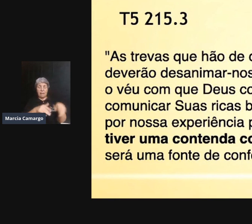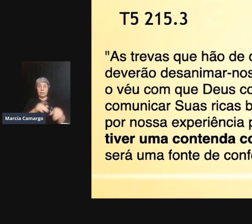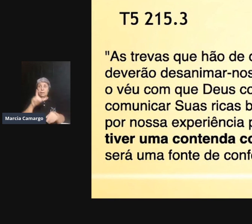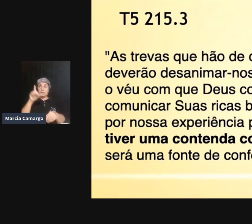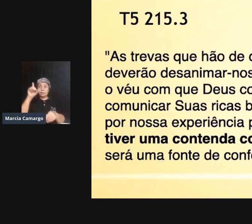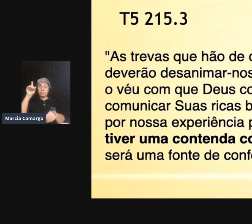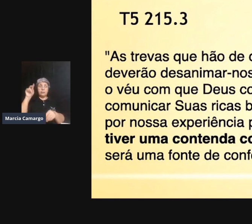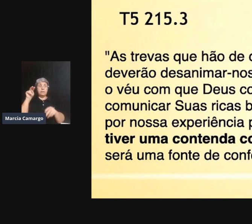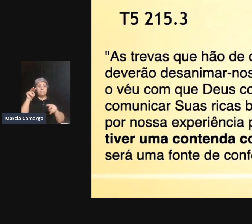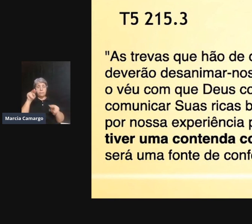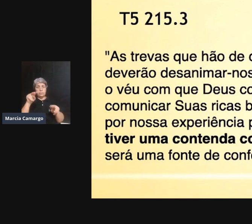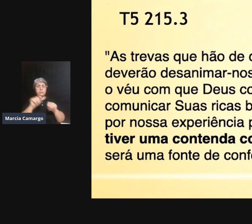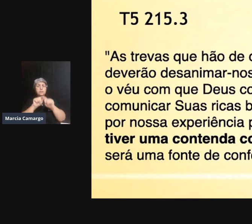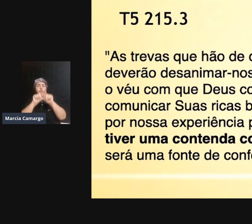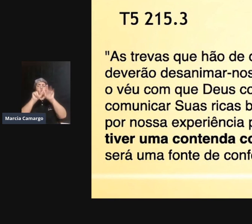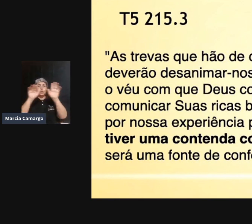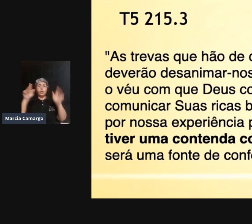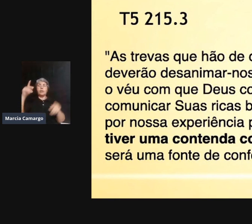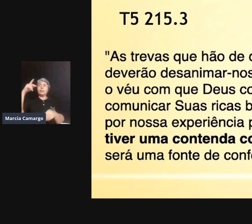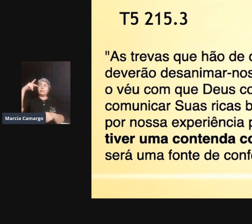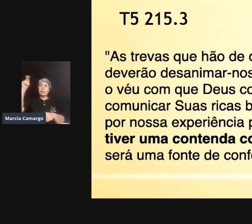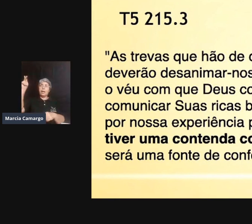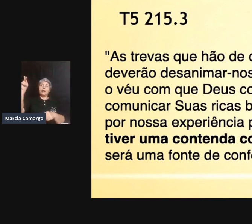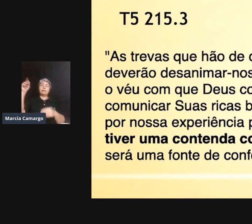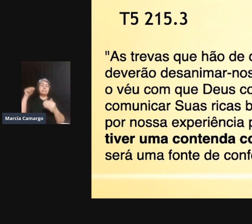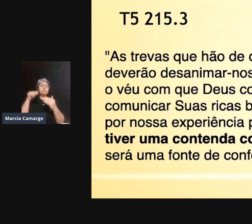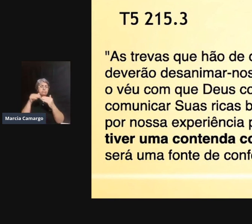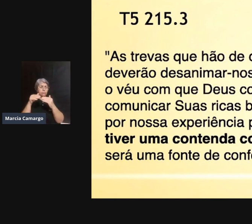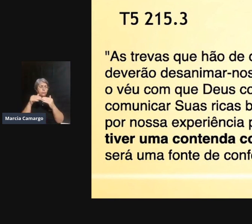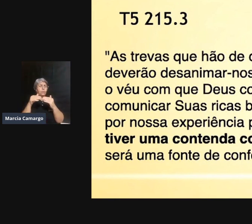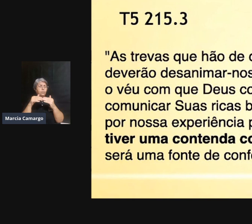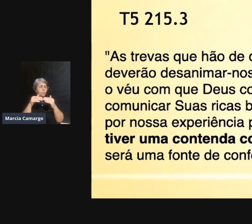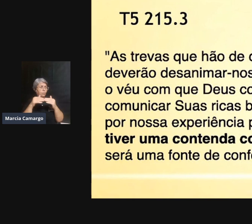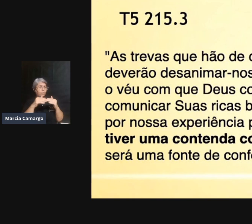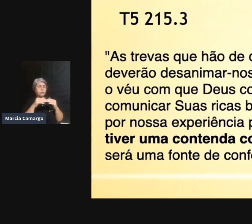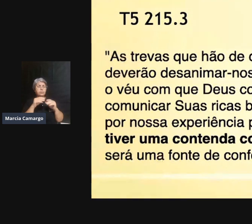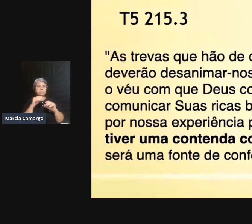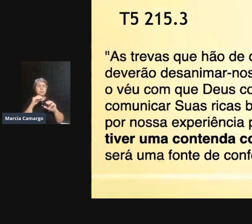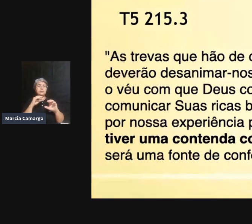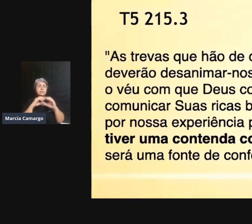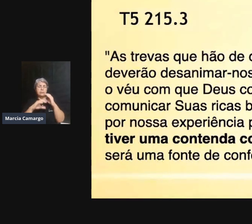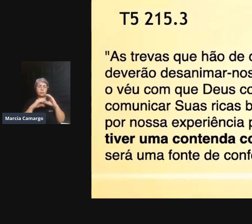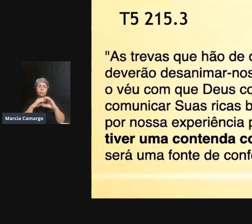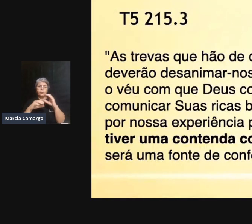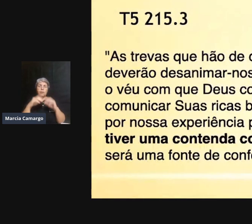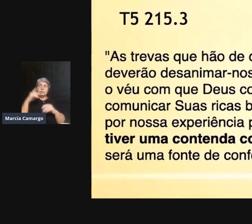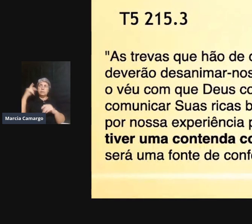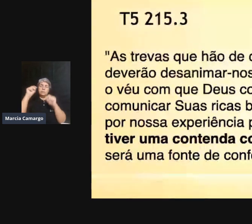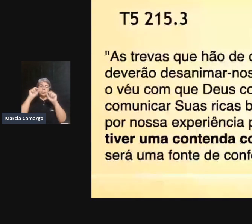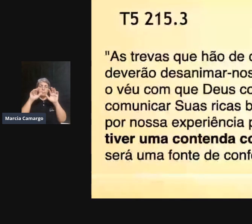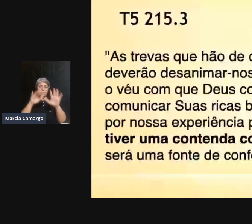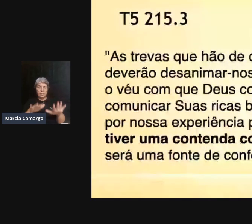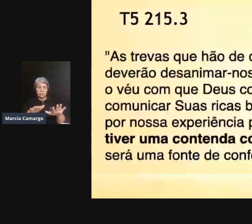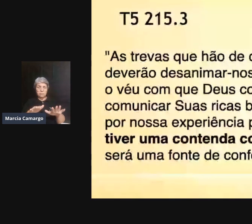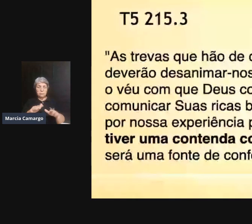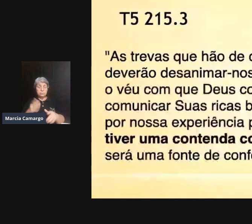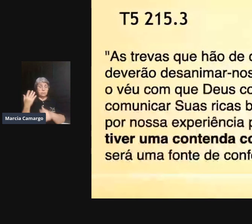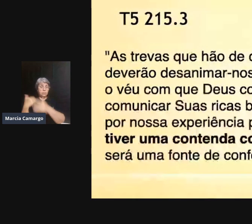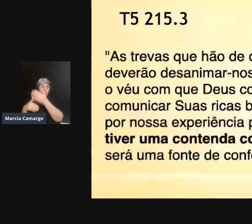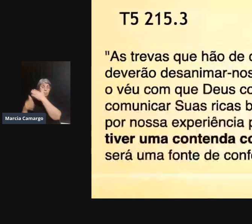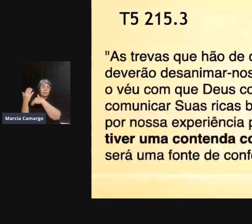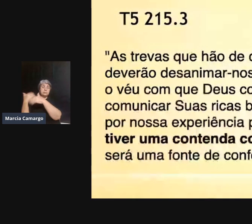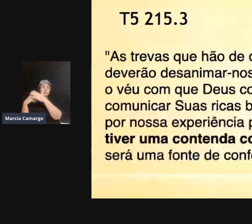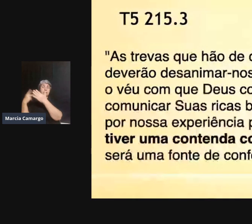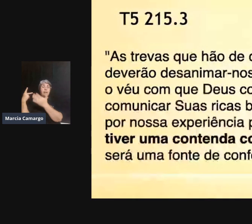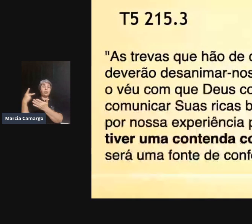para comunicar suas ricas bênçãos. Deveríamos saber isso por nossa experiência passada. No dia em que Deus